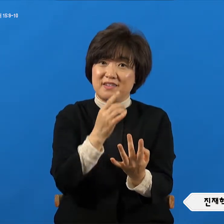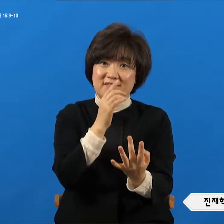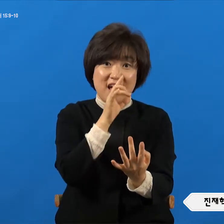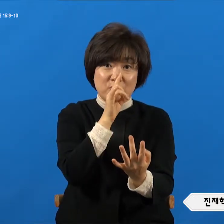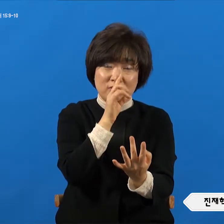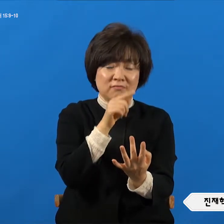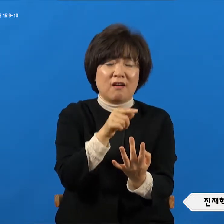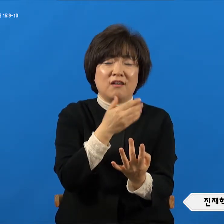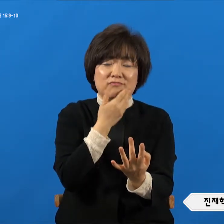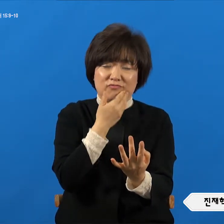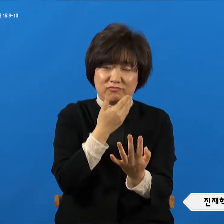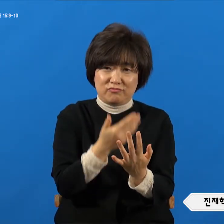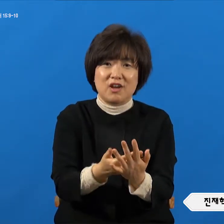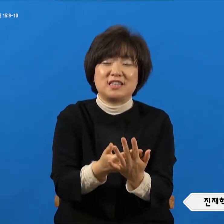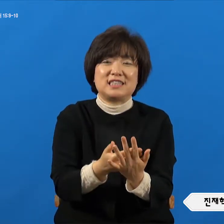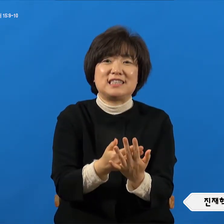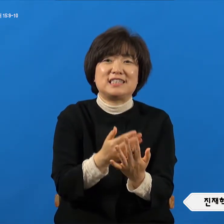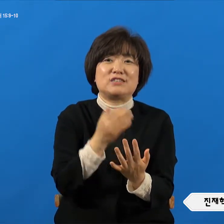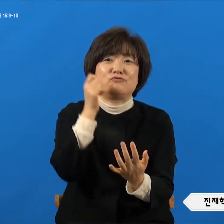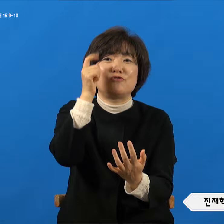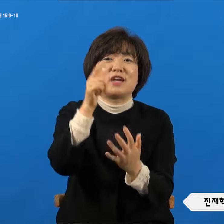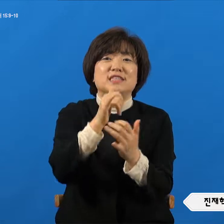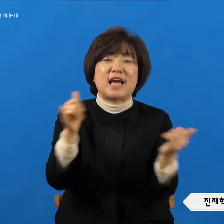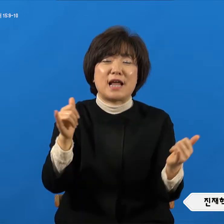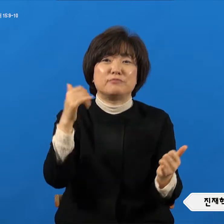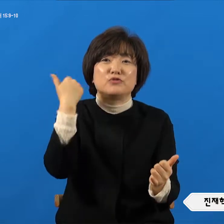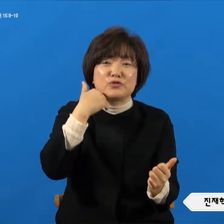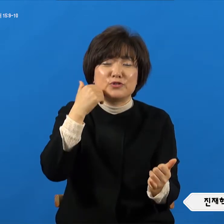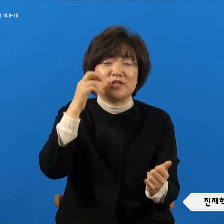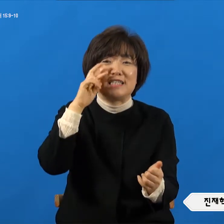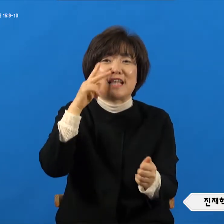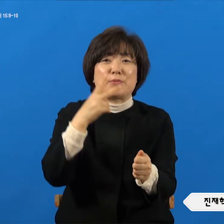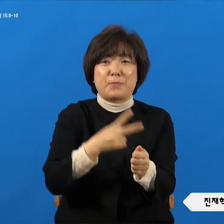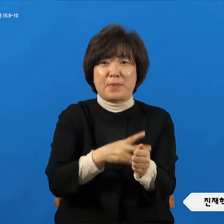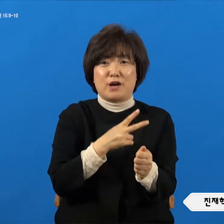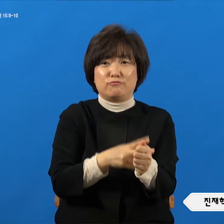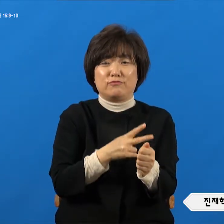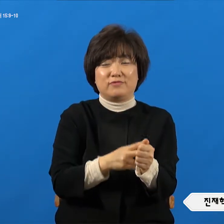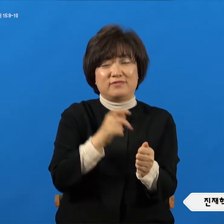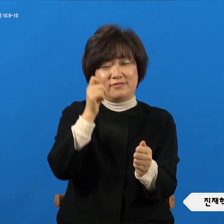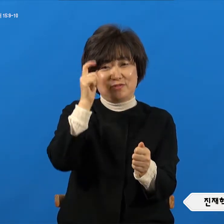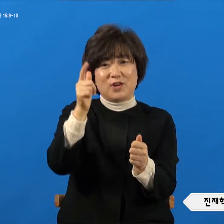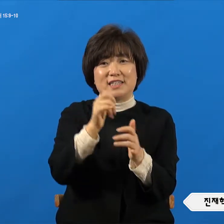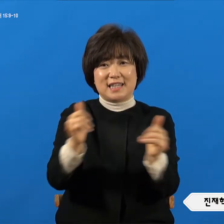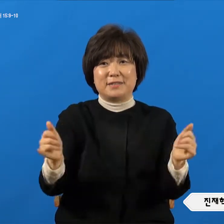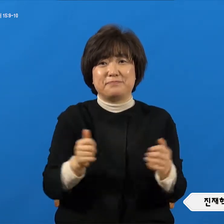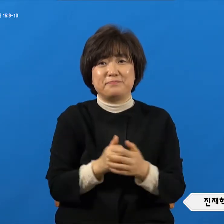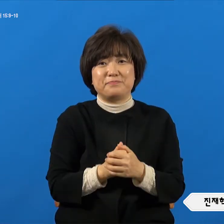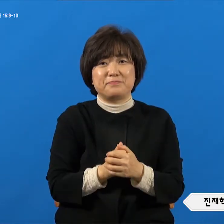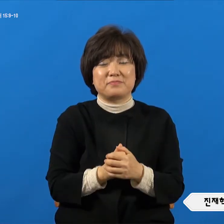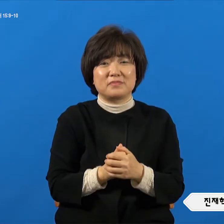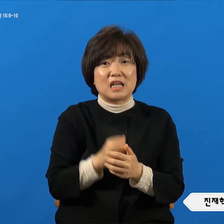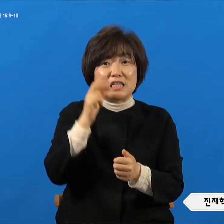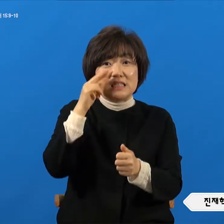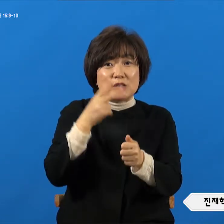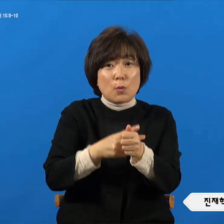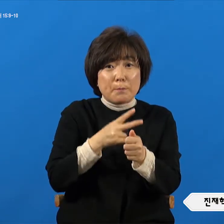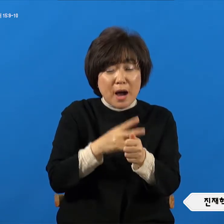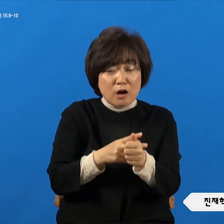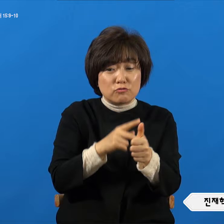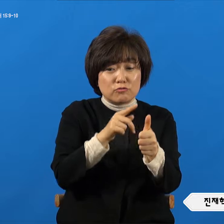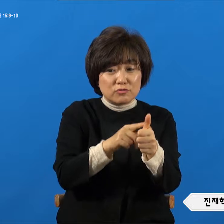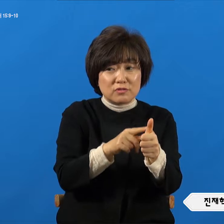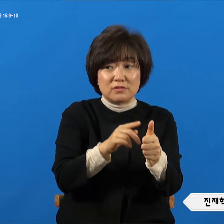대표적인 인물 중에 한 명이 있다면 아마 사도 바울이 아닌가 싶습니다. 사도 바울의 이야기는